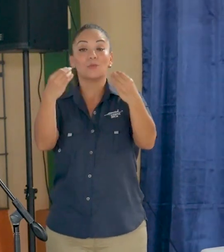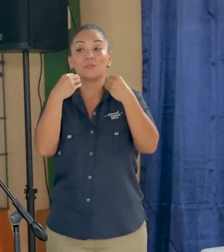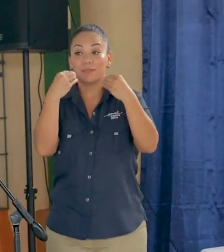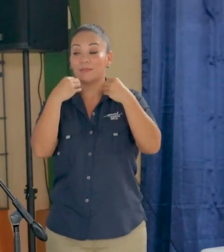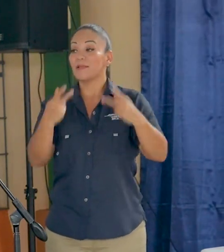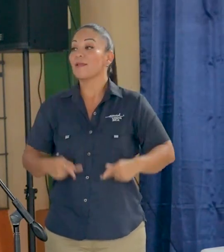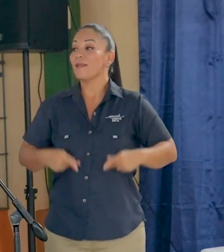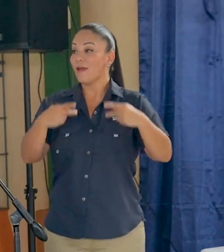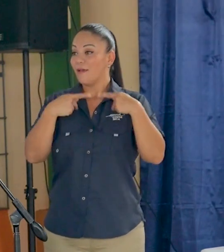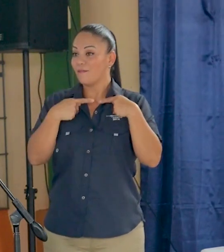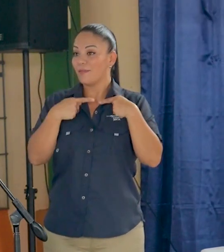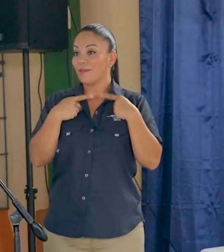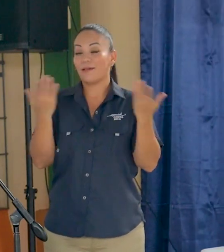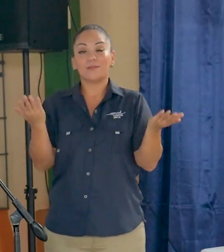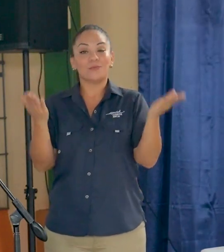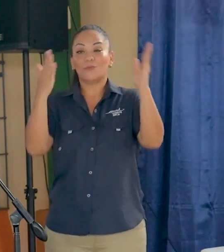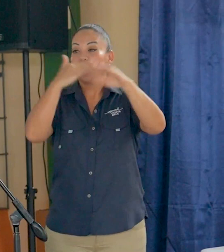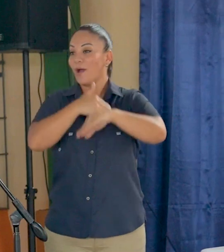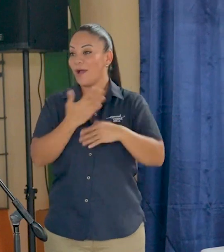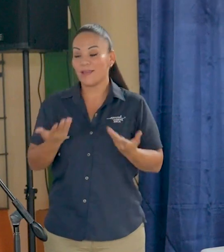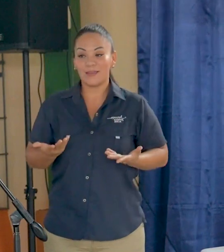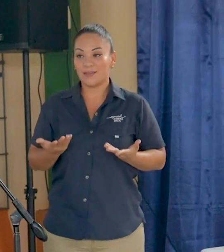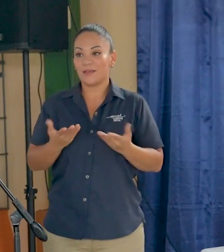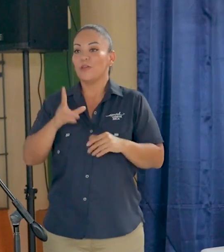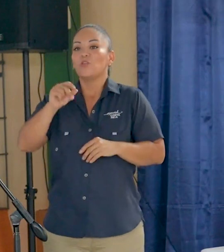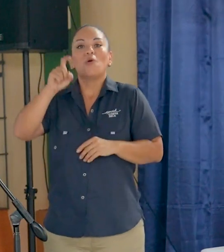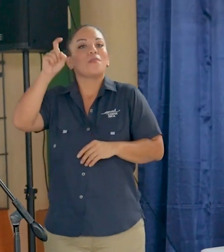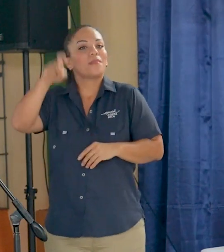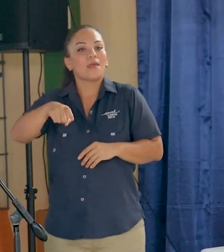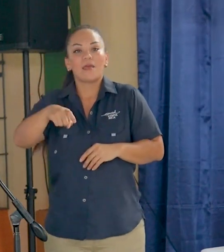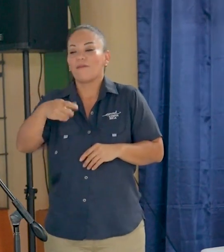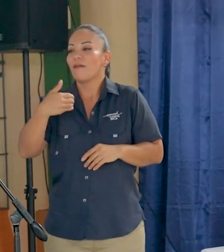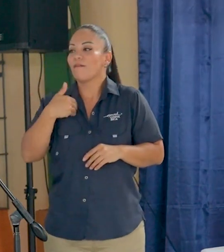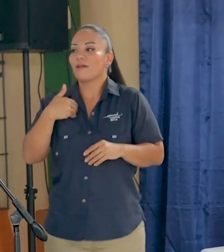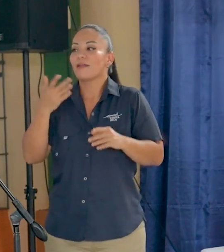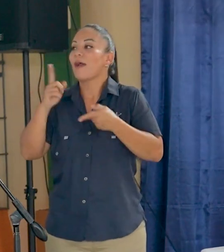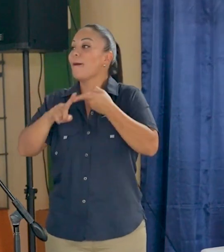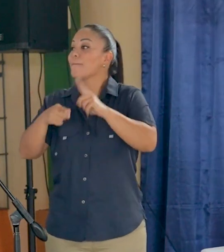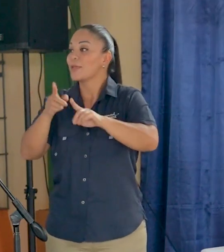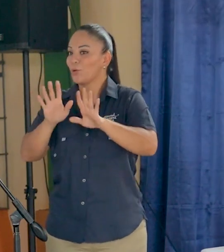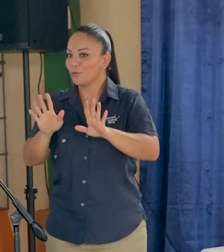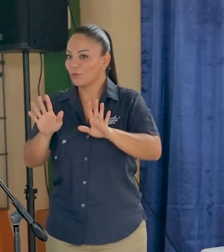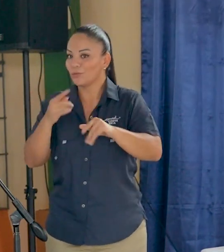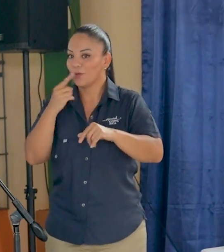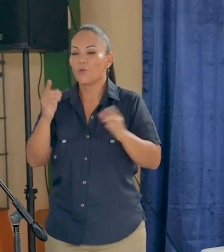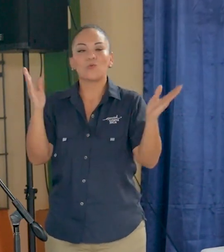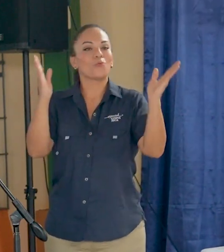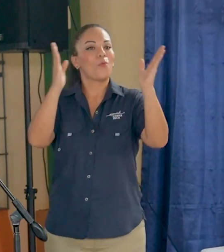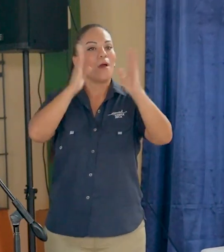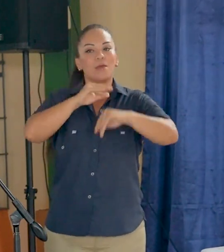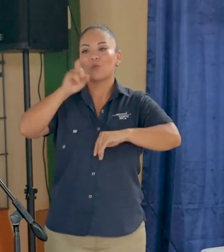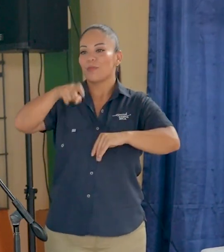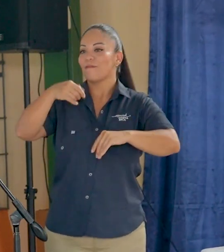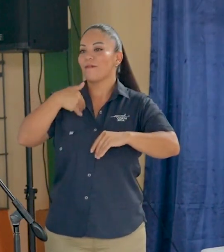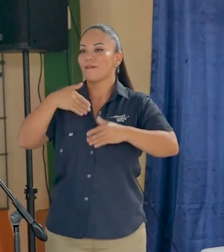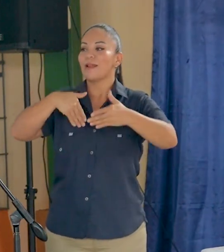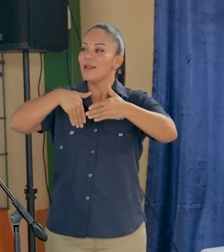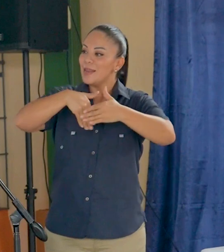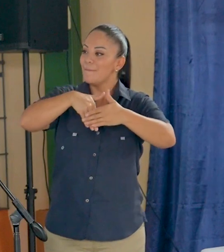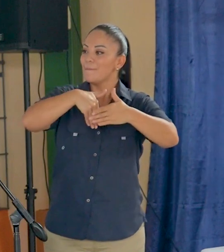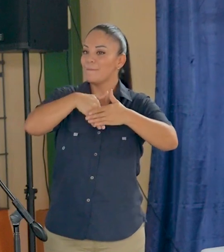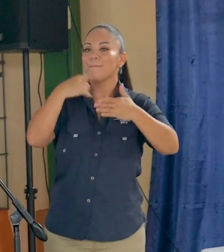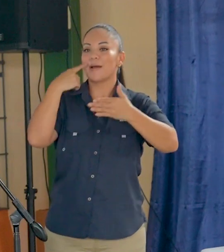vida no hay ni debe haber, amigos y amigas, limitaciones para